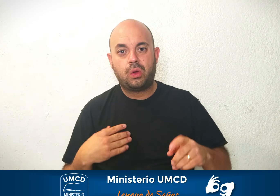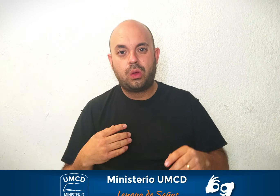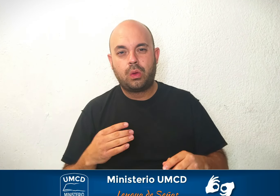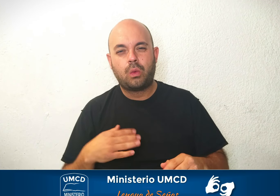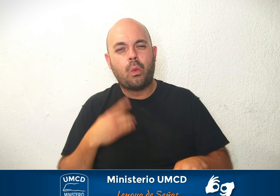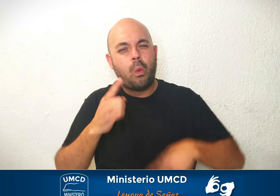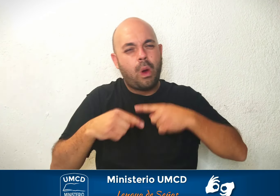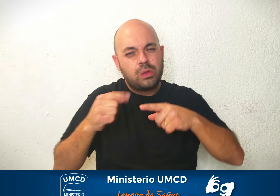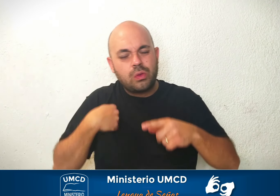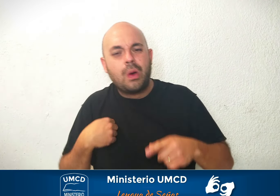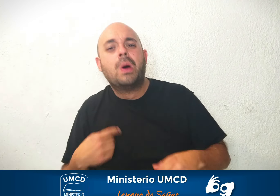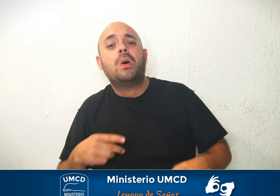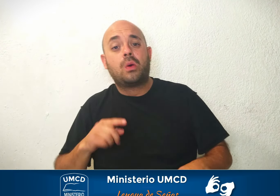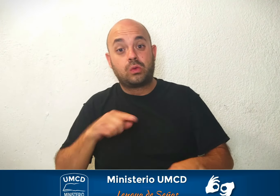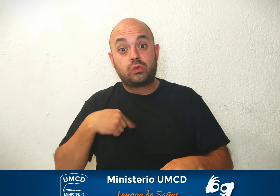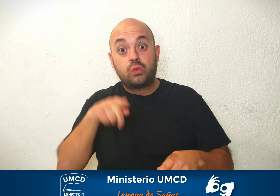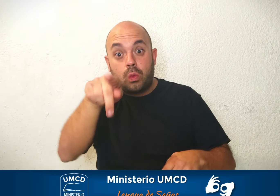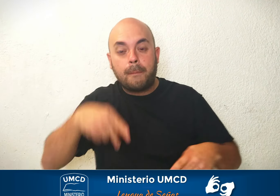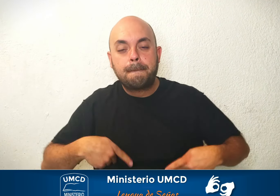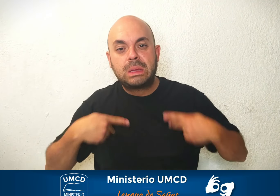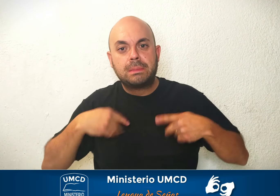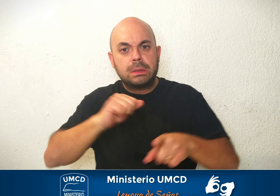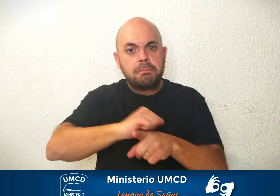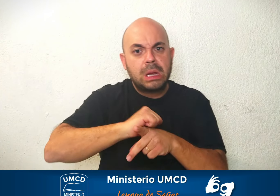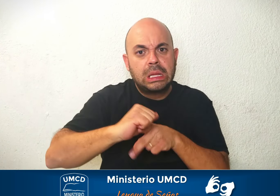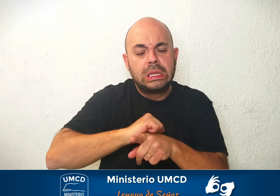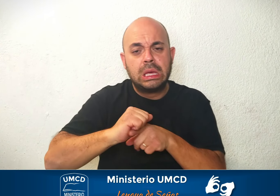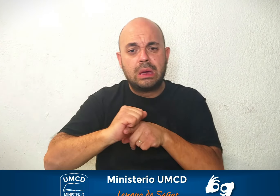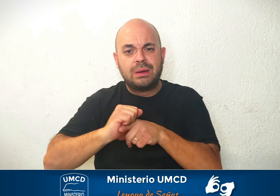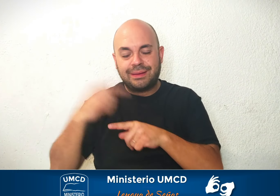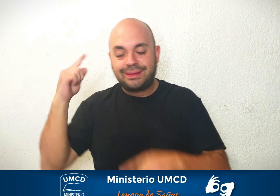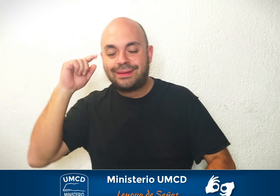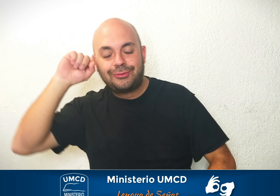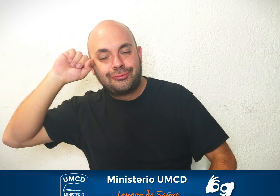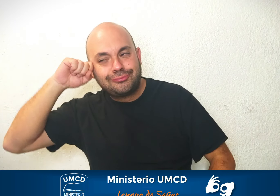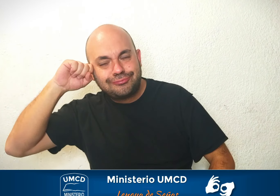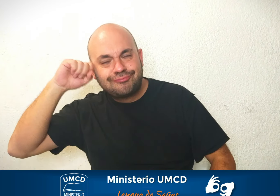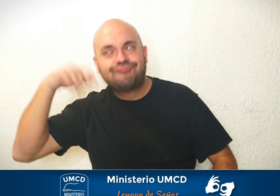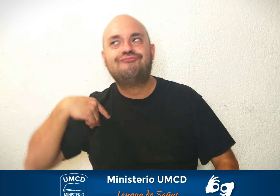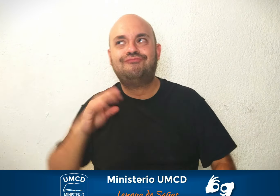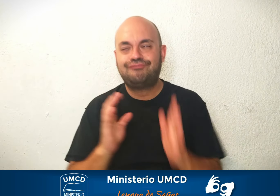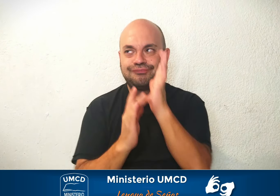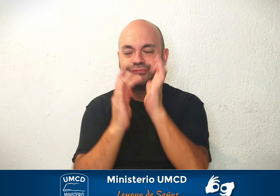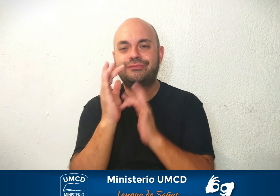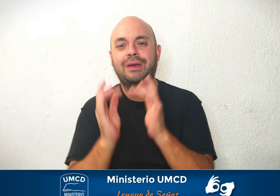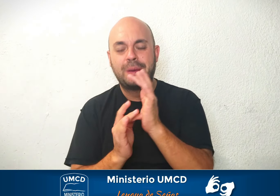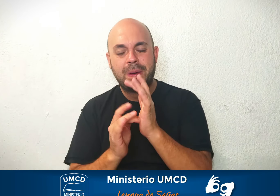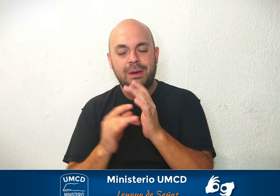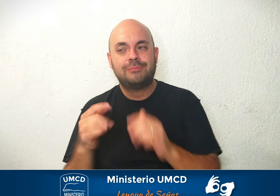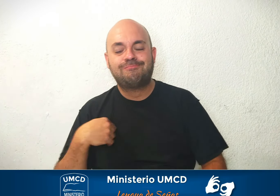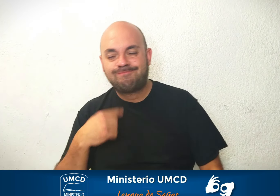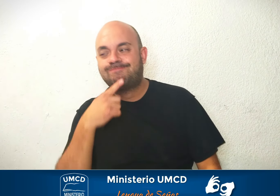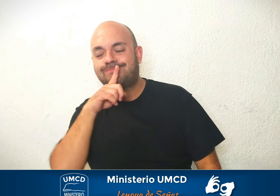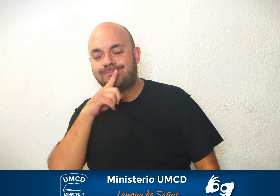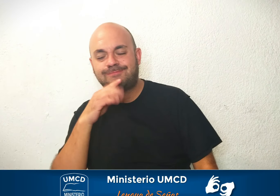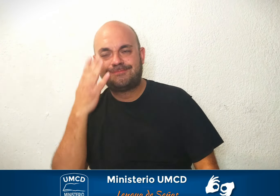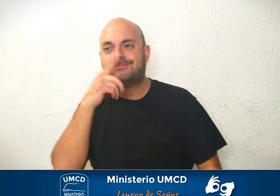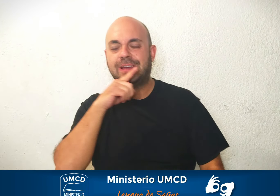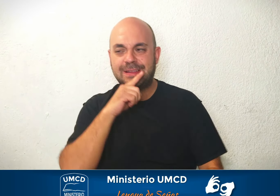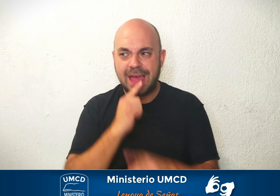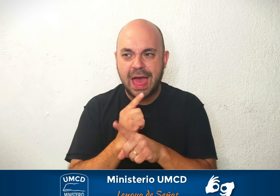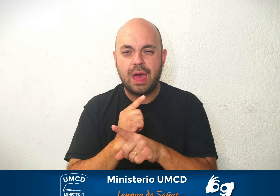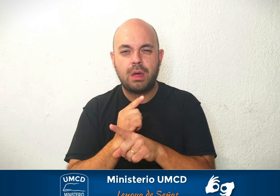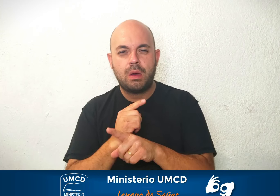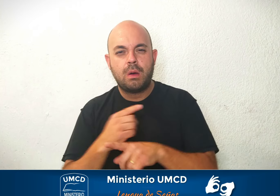la manera y en la constancia como caminamos con Cristo. Una cosa es caminar con